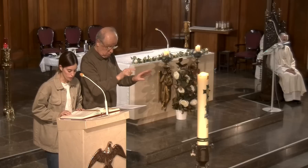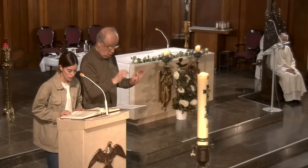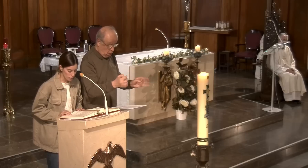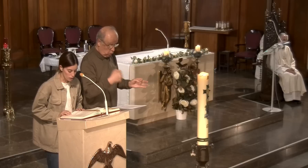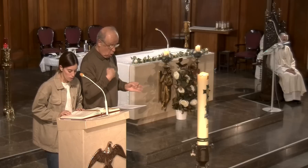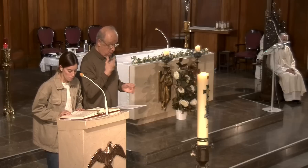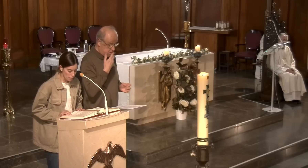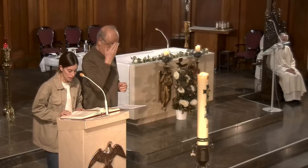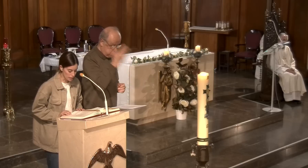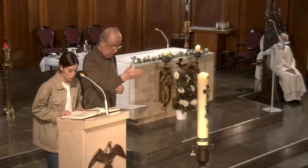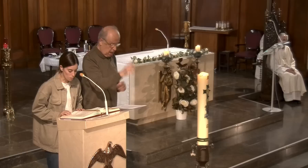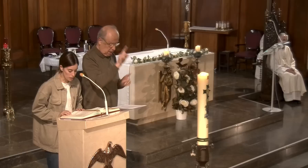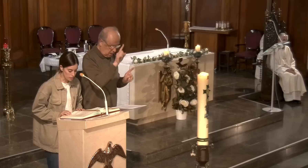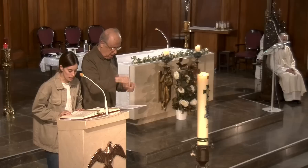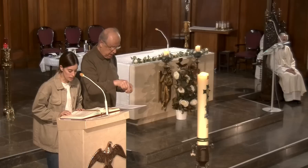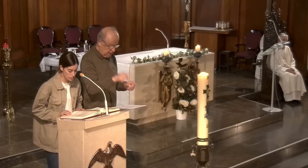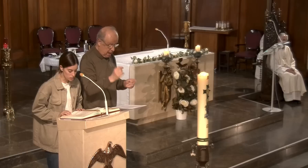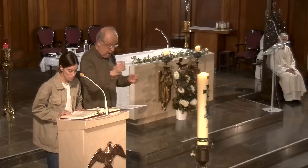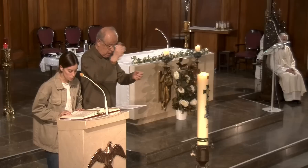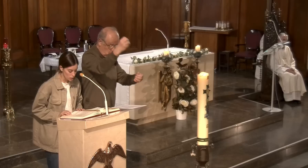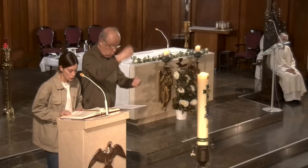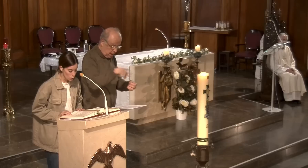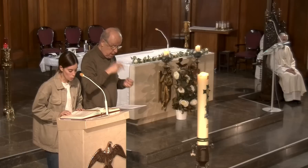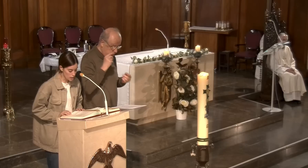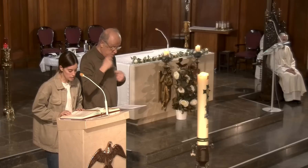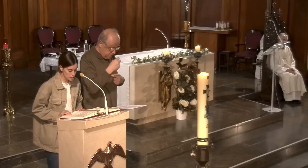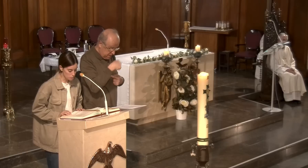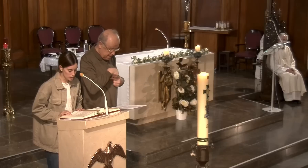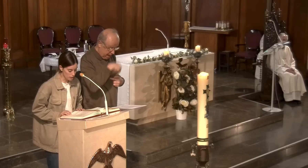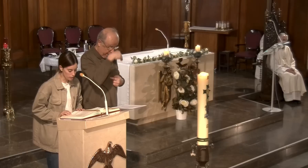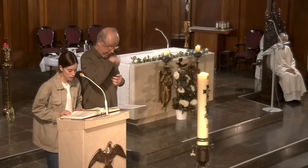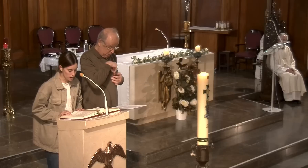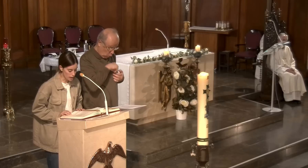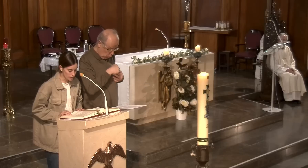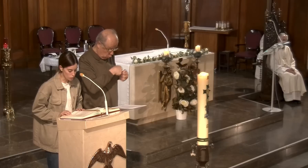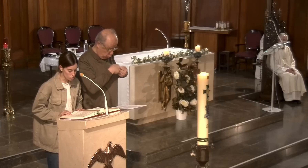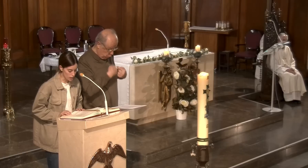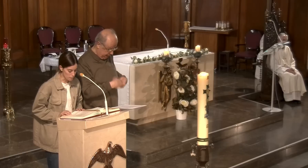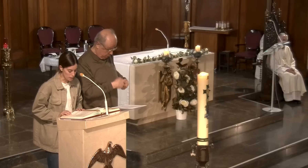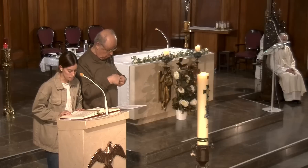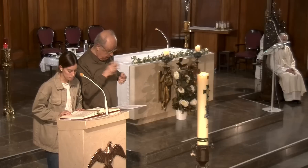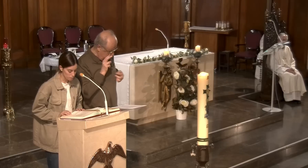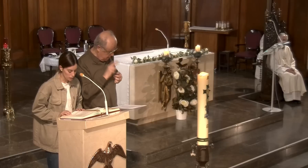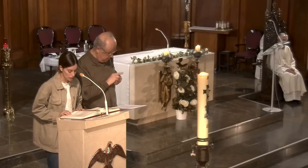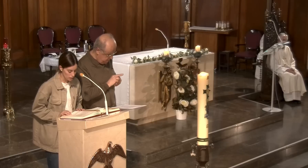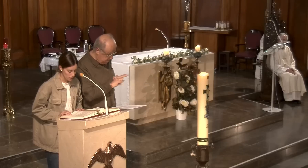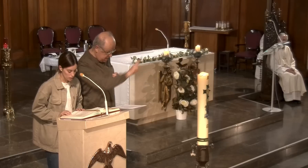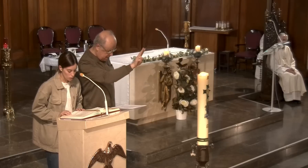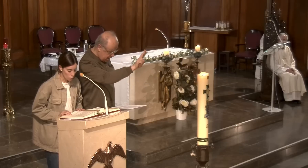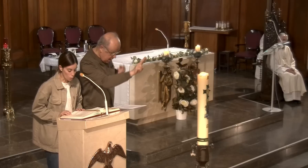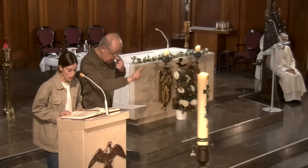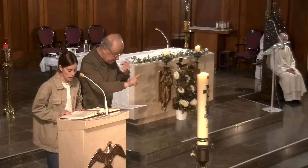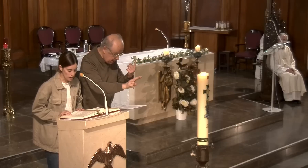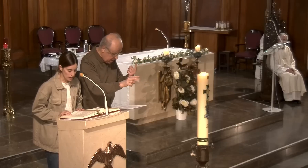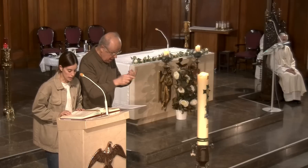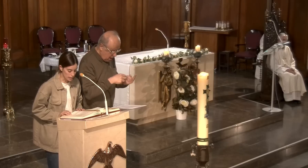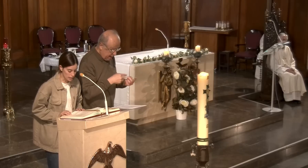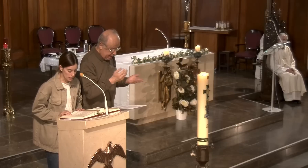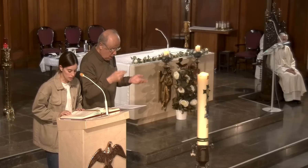para que comprendáis Cuál es la esperanza a la que os llama cuál la riqueza